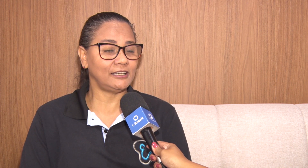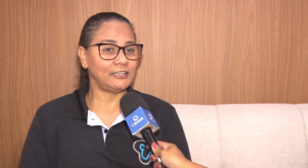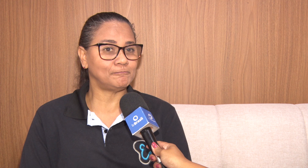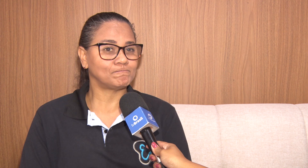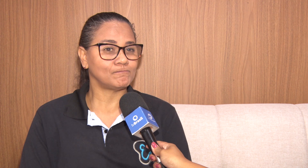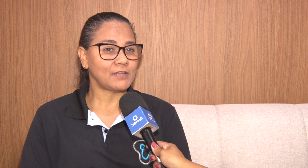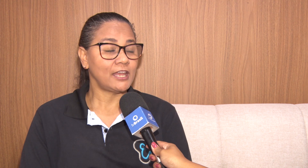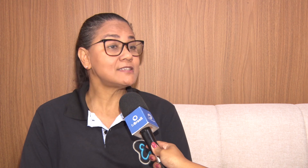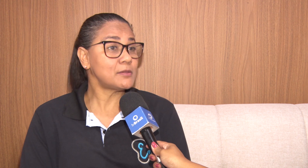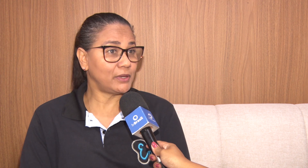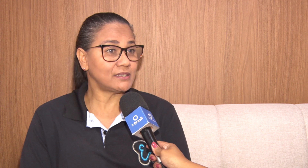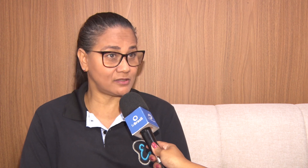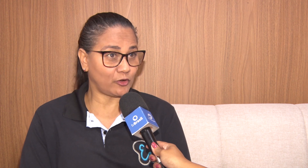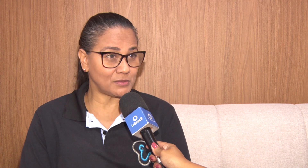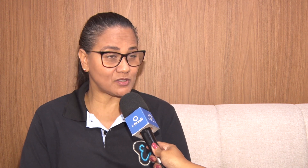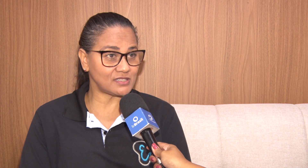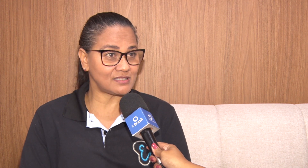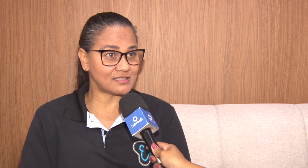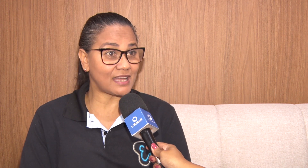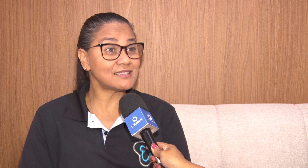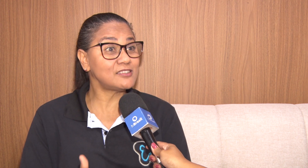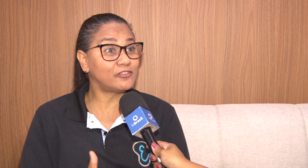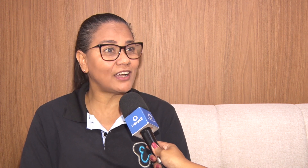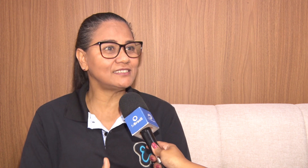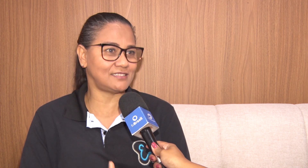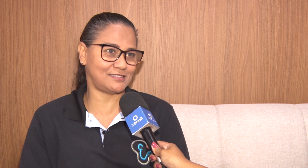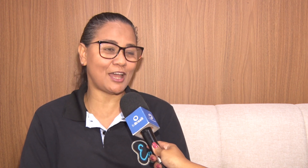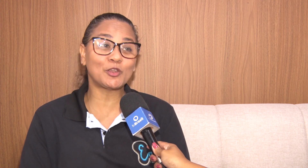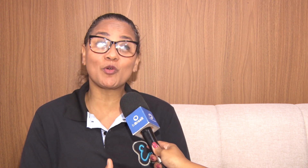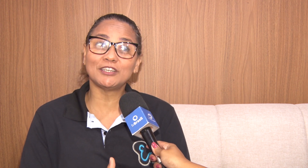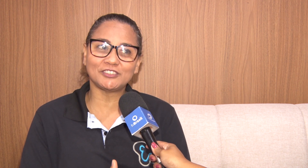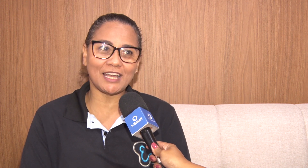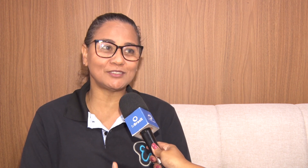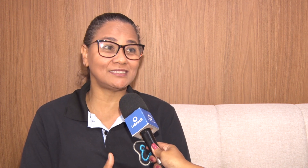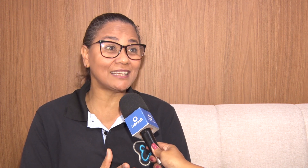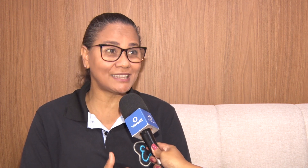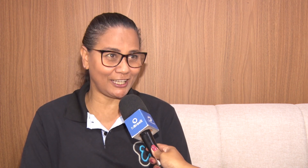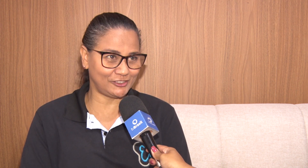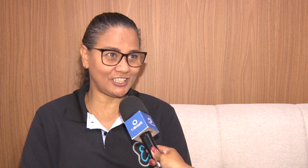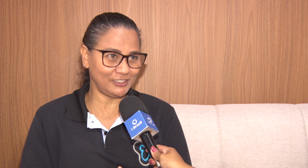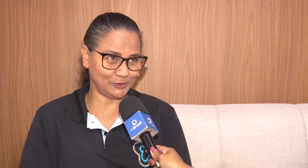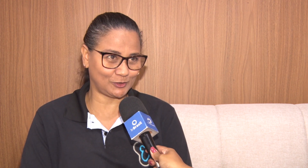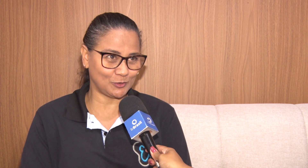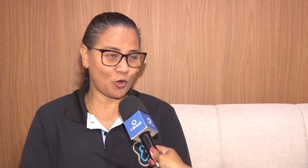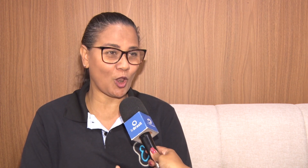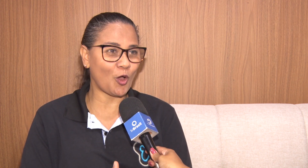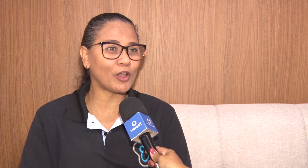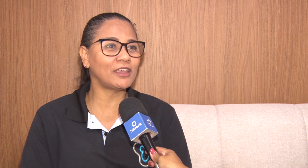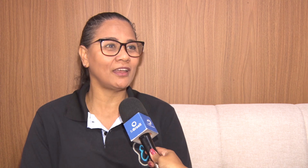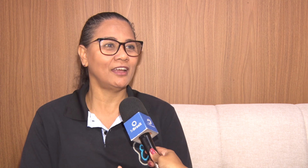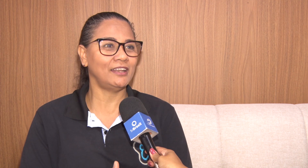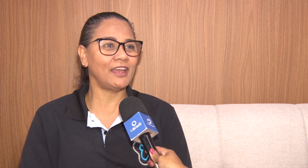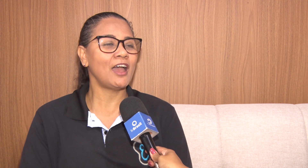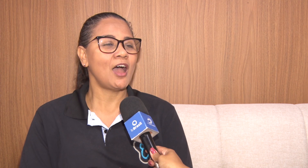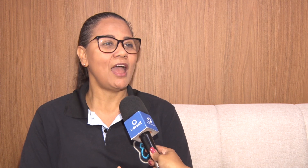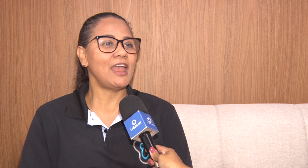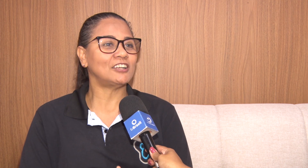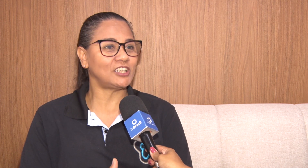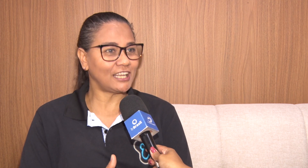se receber as informações necessárias, se faz necessário que o candidato se atente a isso. Coloque, né, a janela